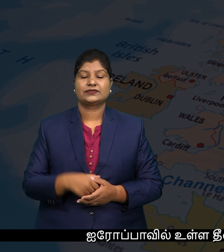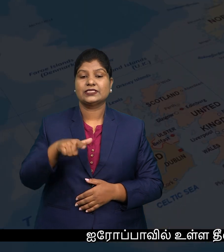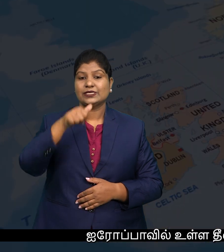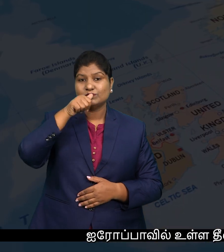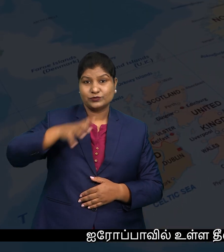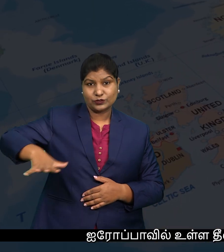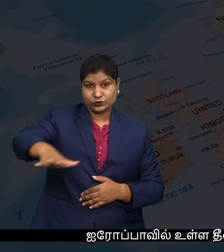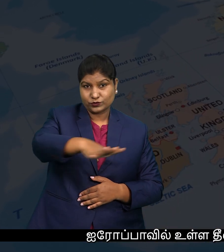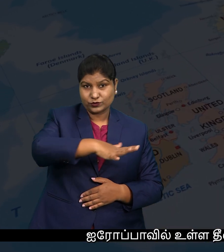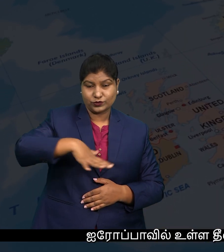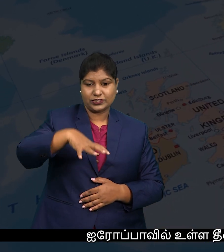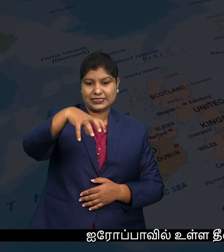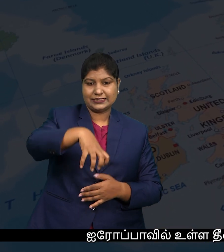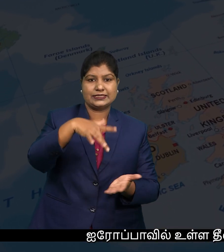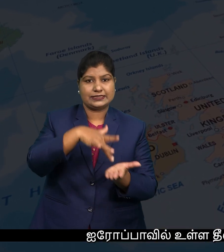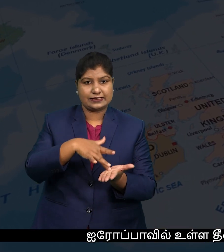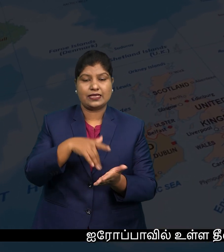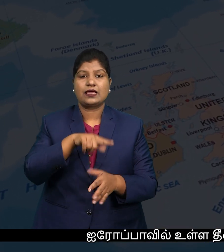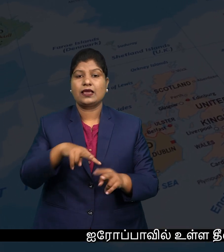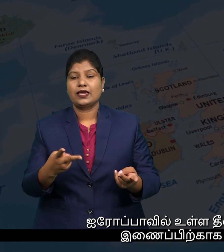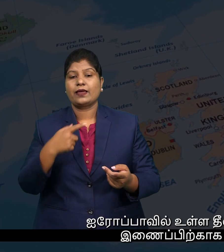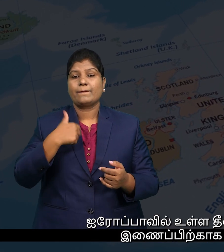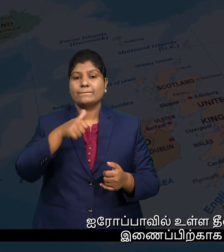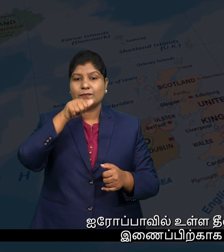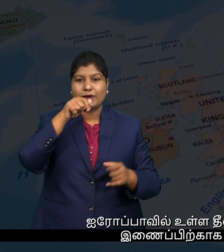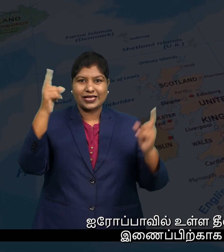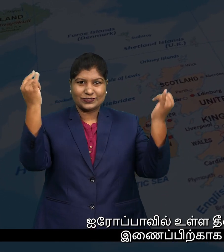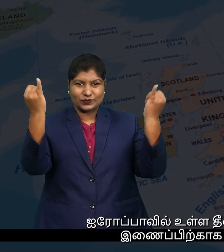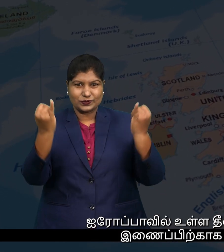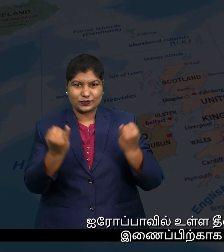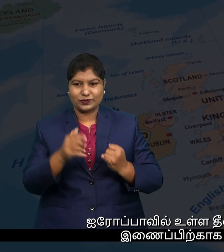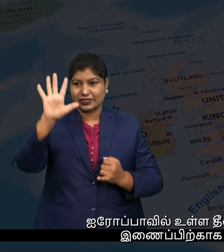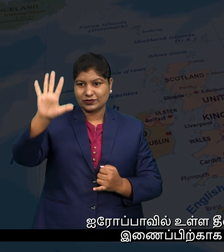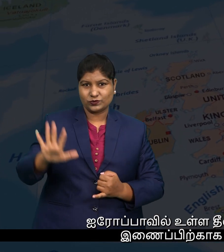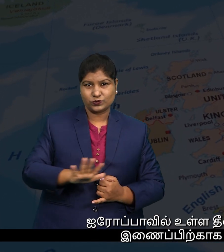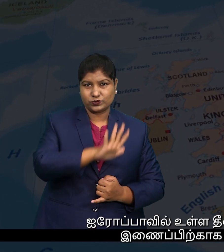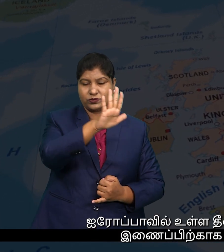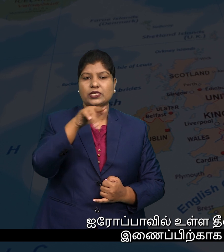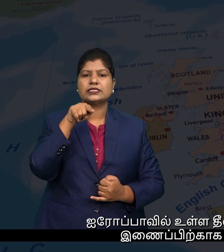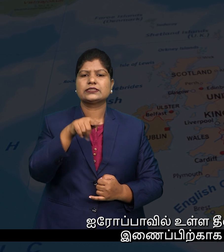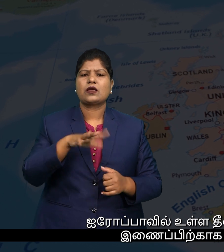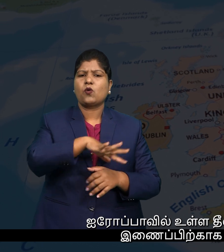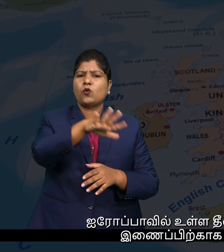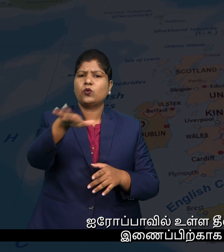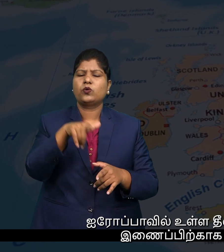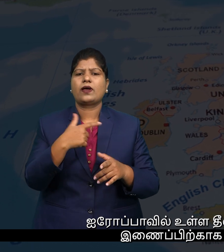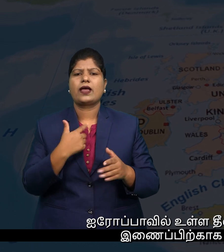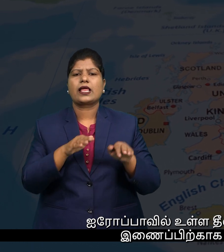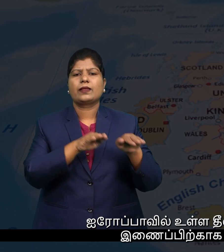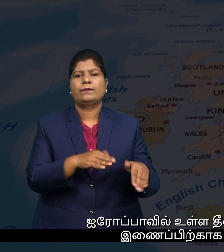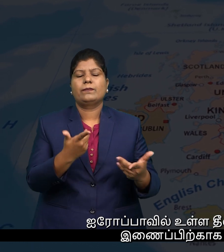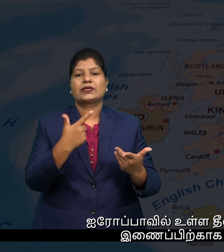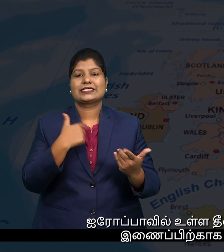ஐரோப்பாவில் உள்ள தீவுகள் மற்றும் தீபகற்பங்கள் இணைப்பிற்காக கடலை நம்பியுள்ளன.